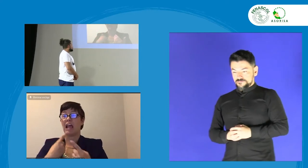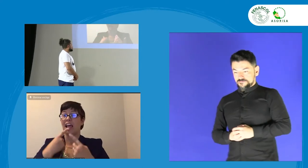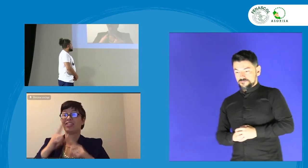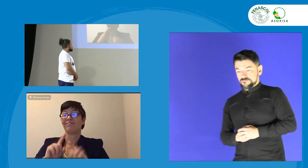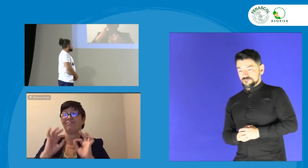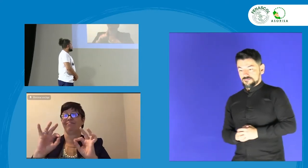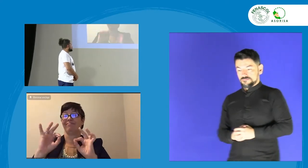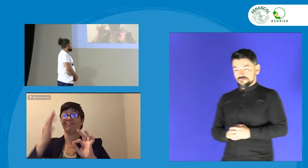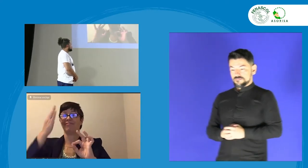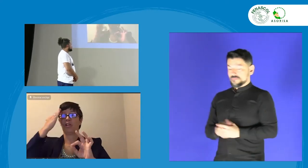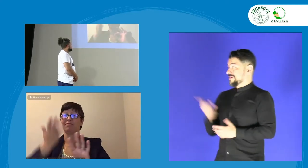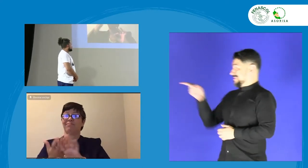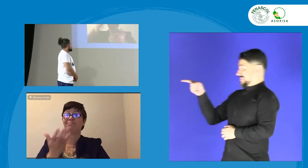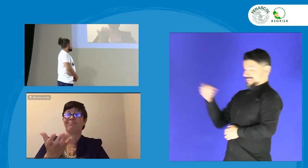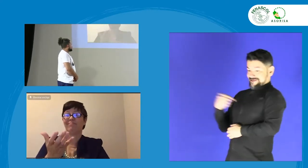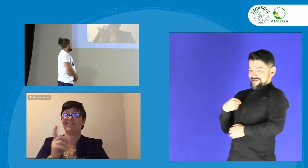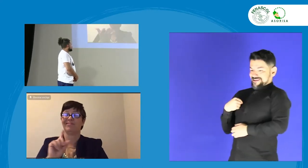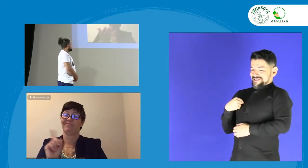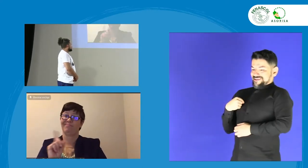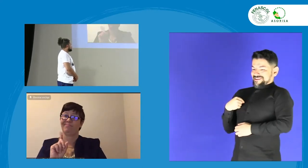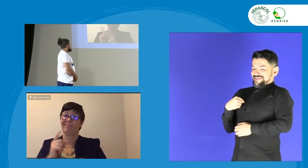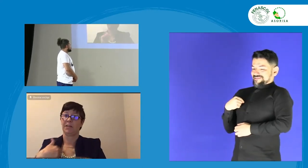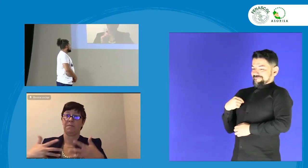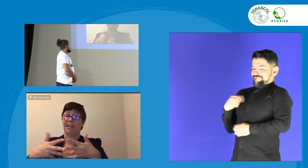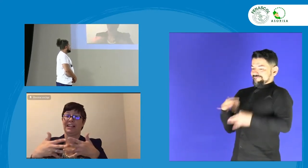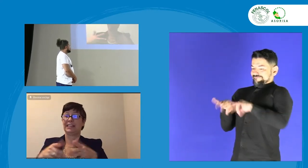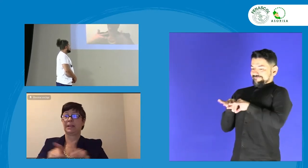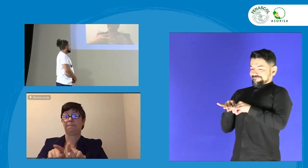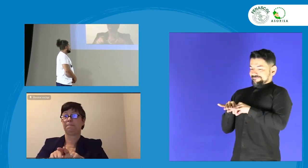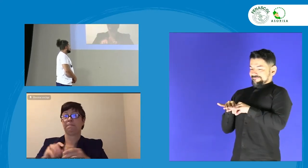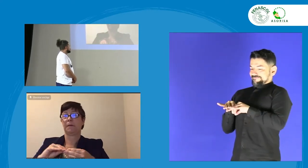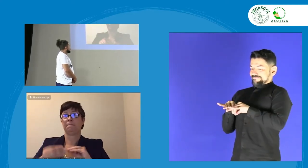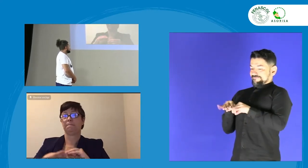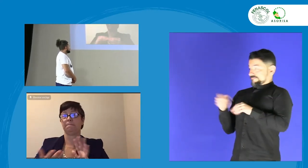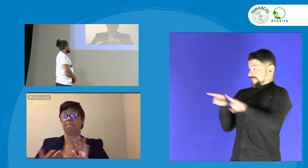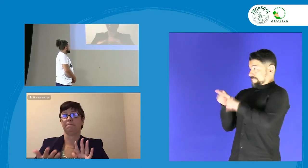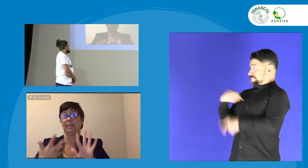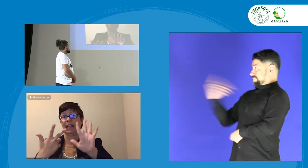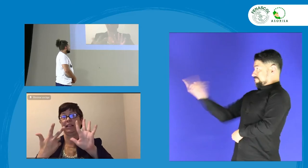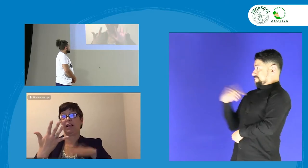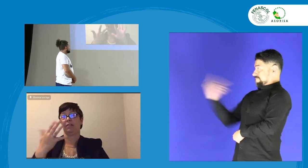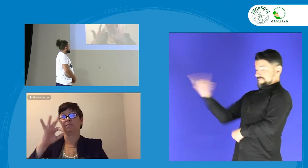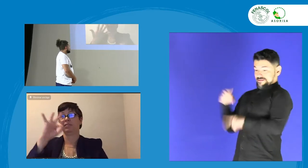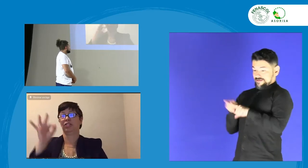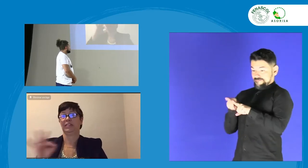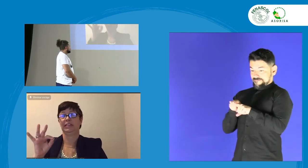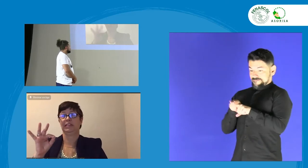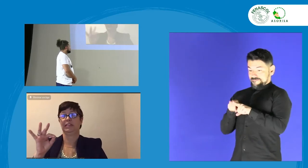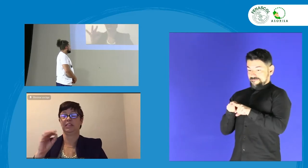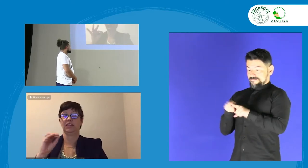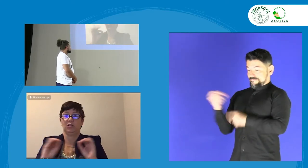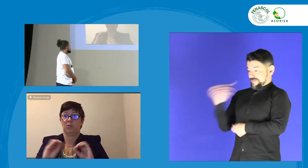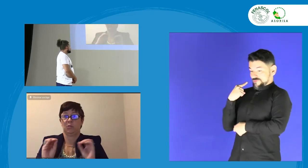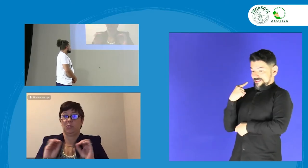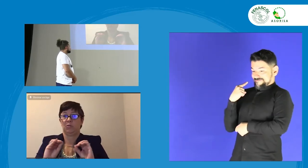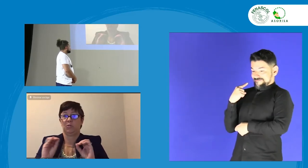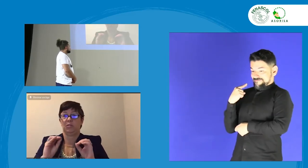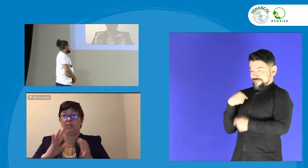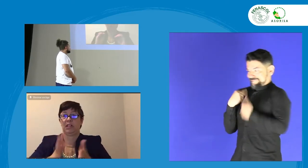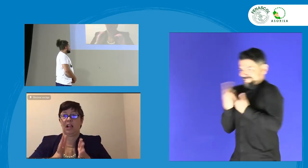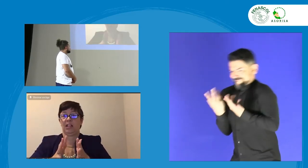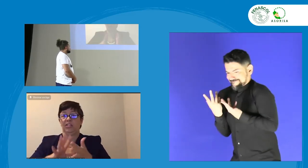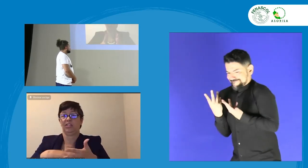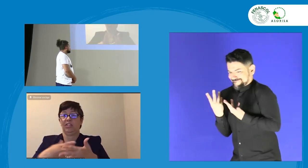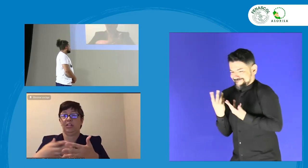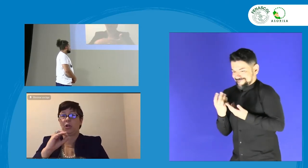Bien. Entonces, pues la verdad es que es una pregunta muy importante y lo que tú comentas, en los Estados